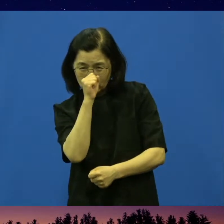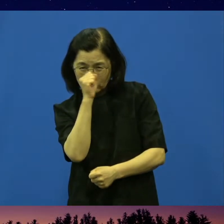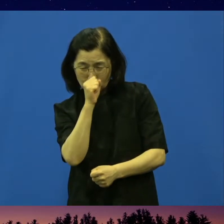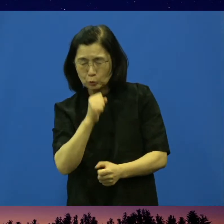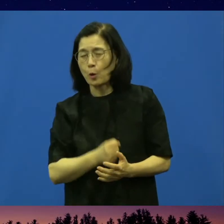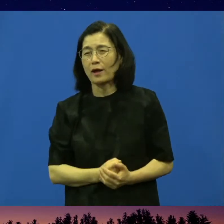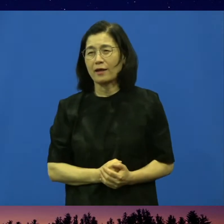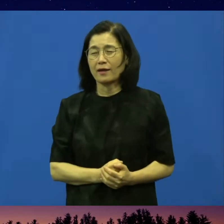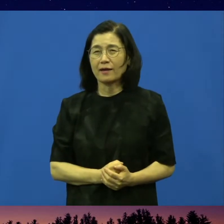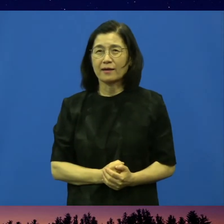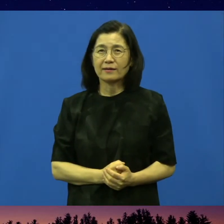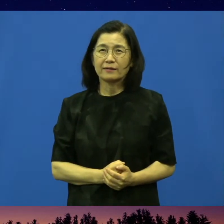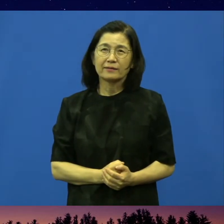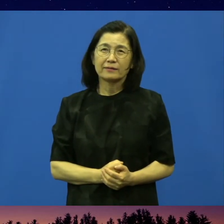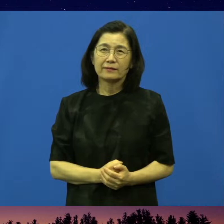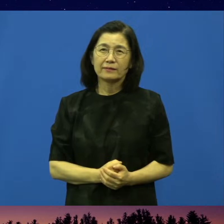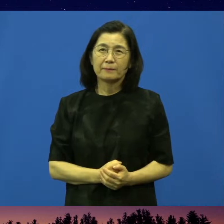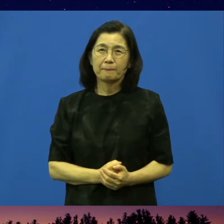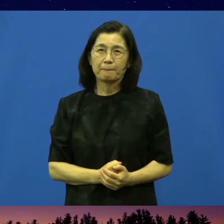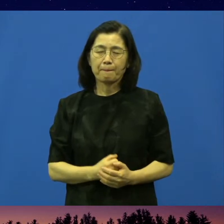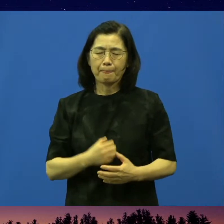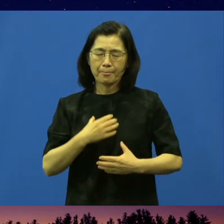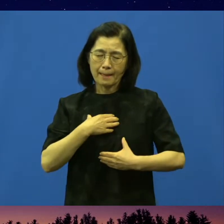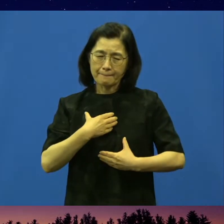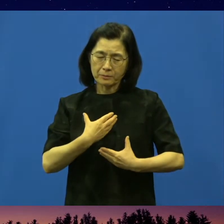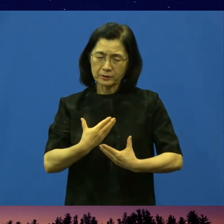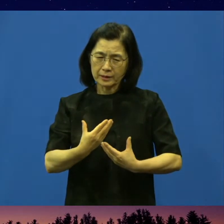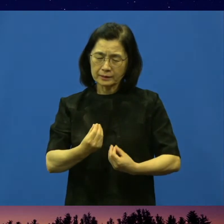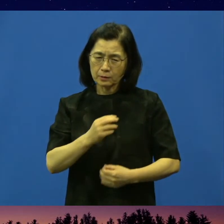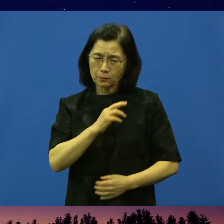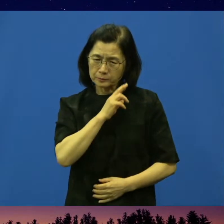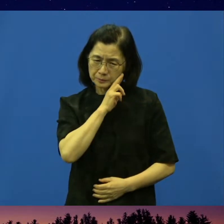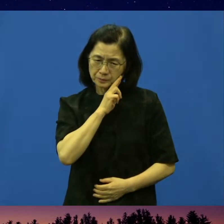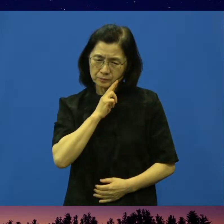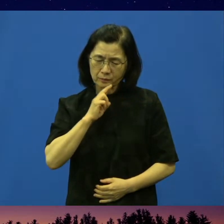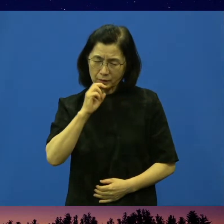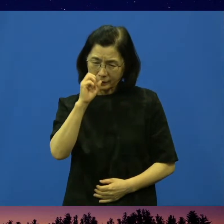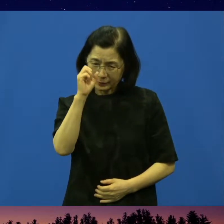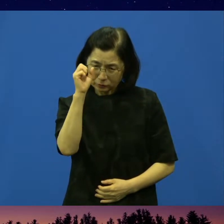가능한 안정성을 보장받고 싶은 게 인간의 마음이에요.